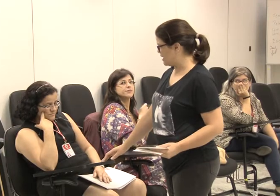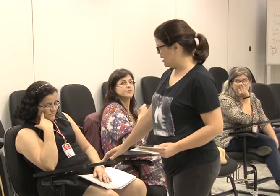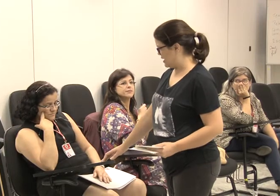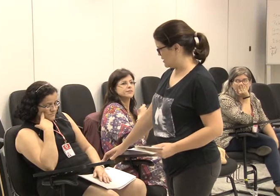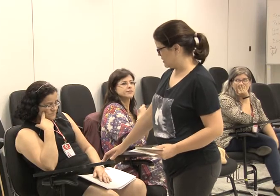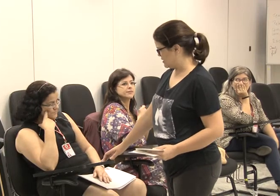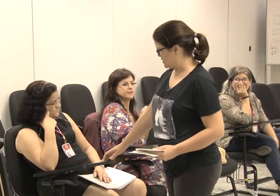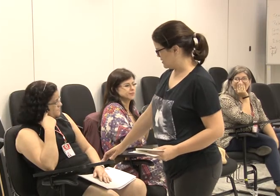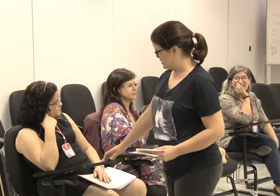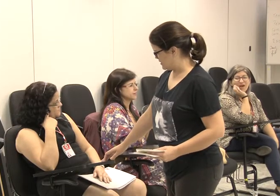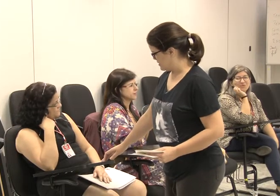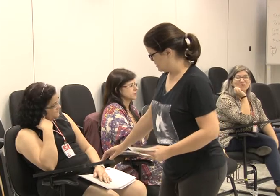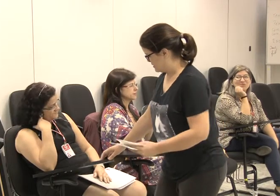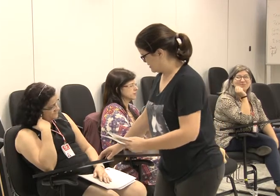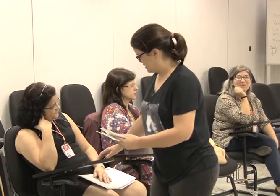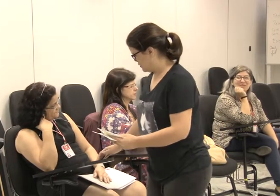é. Segura.